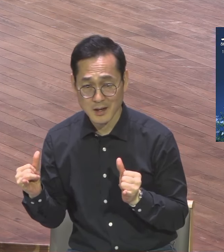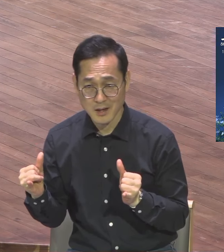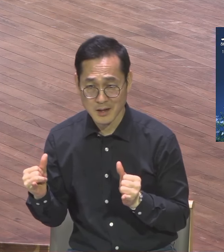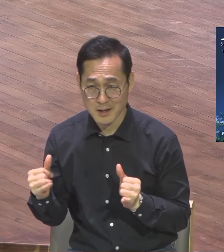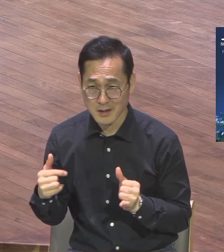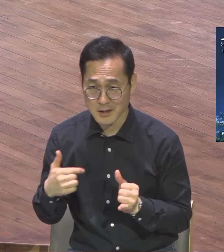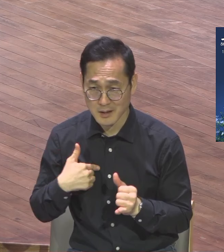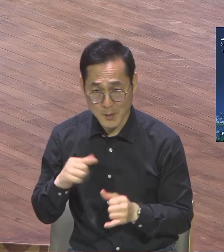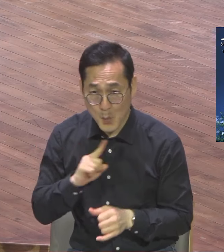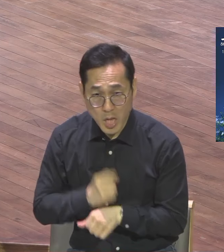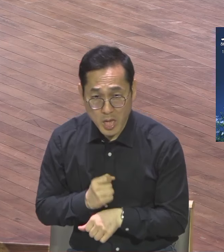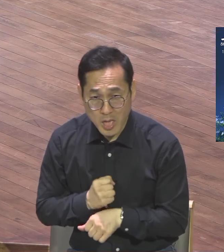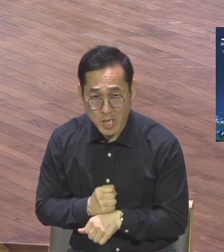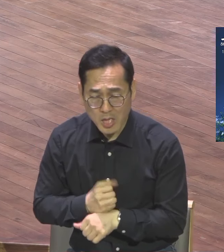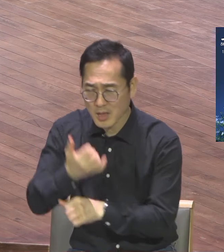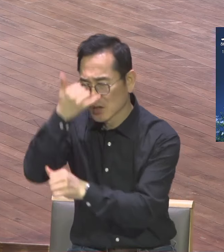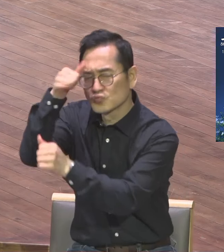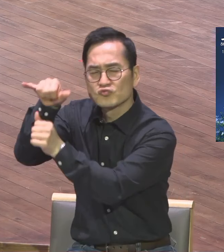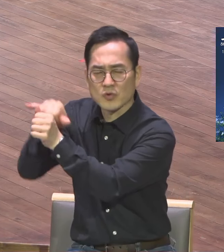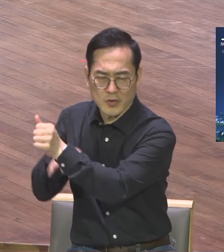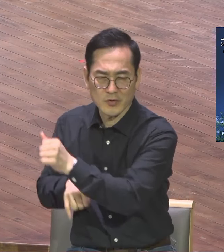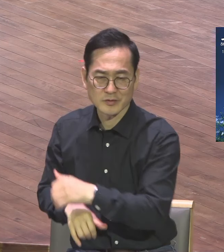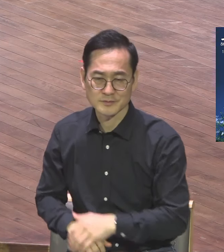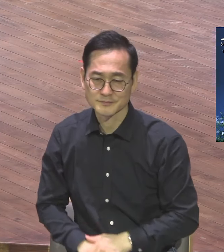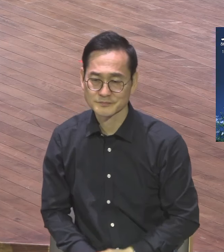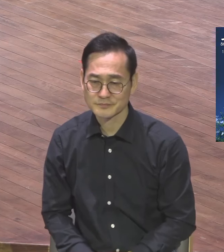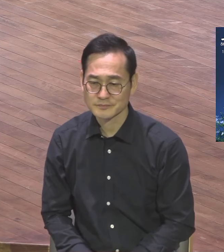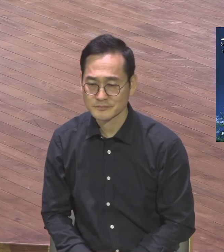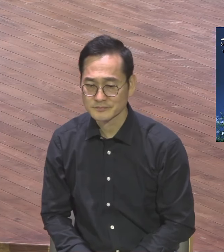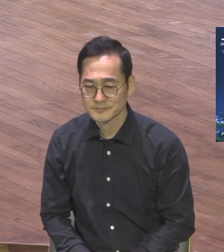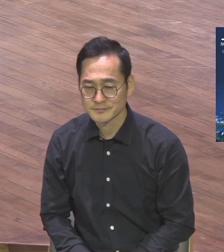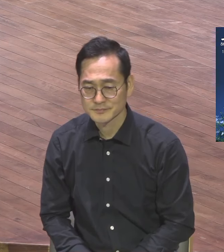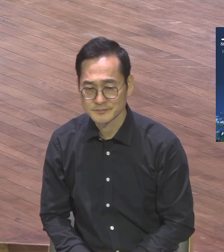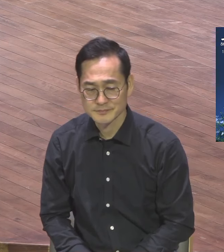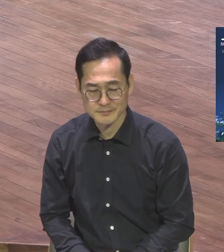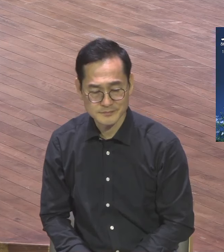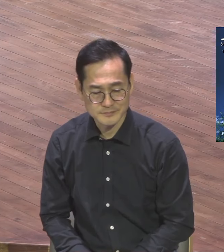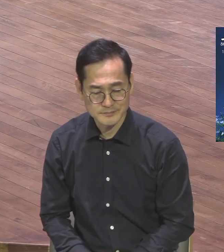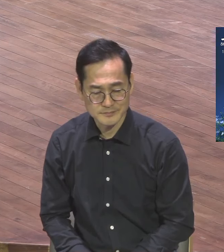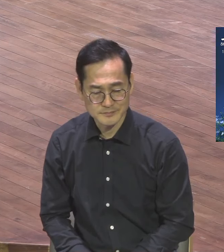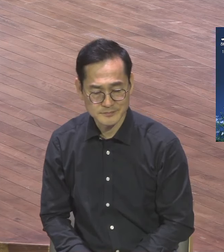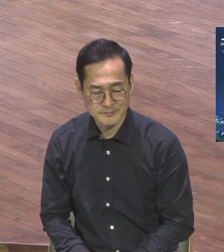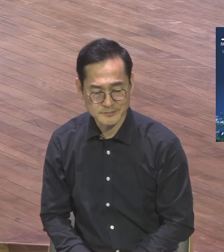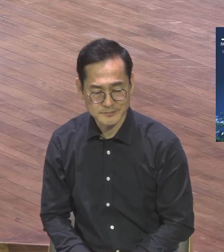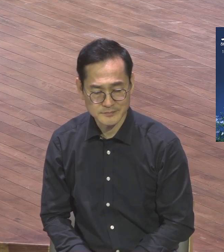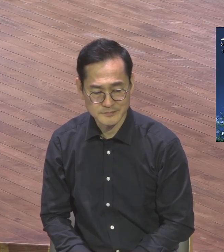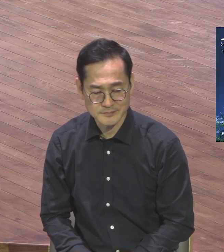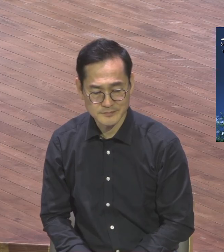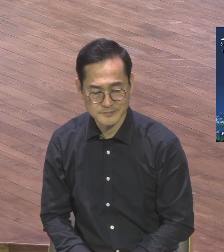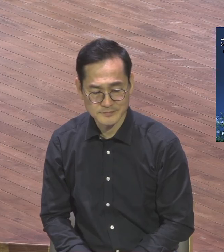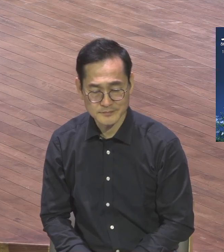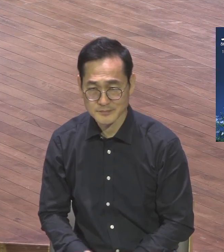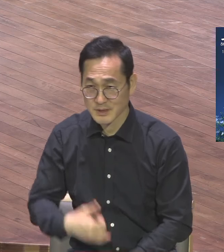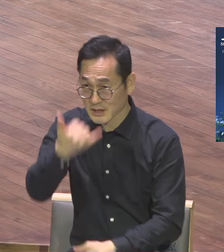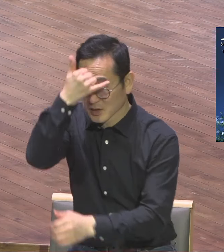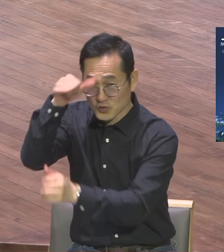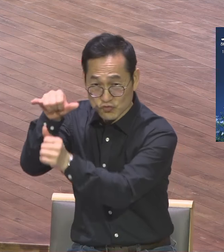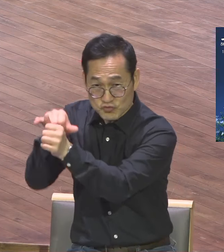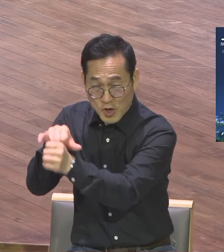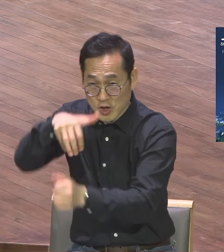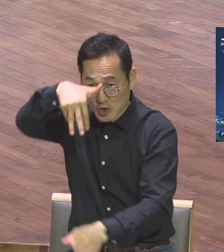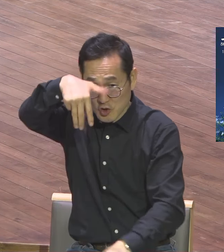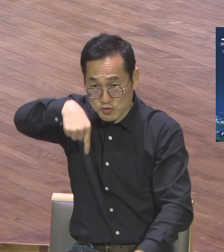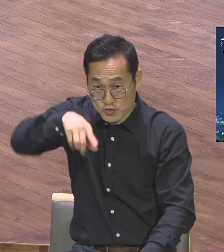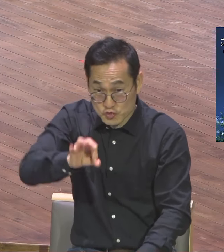우리가 충성을 말할 때 이 무엇이 충성입니까? 누구를 충성된 자랍니까? 이 충성할 때